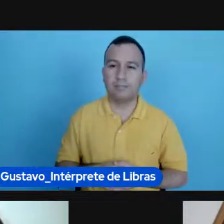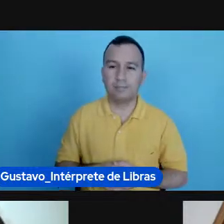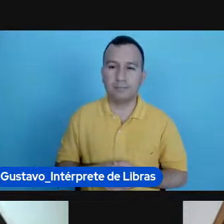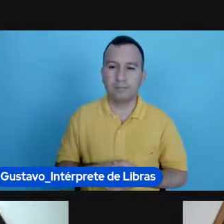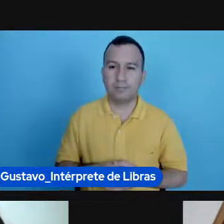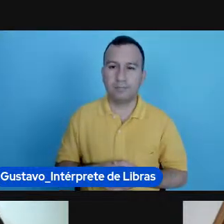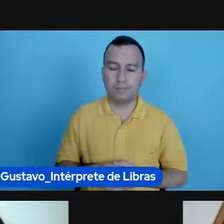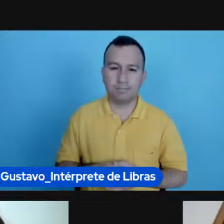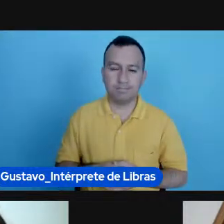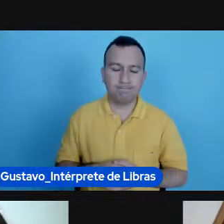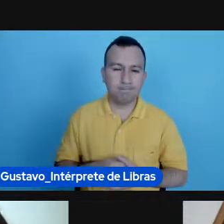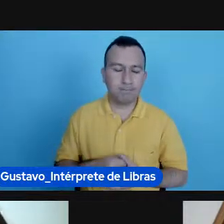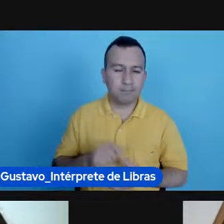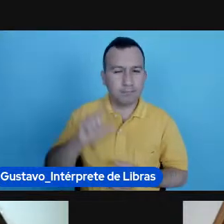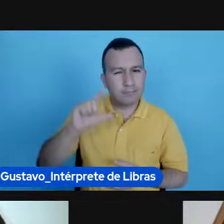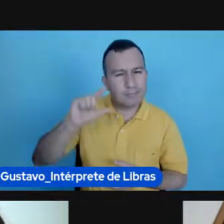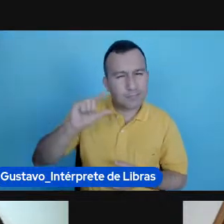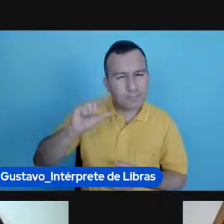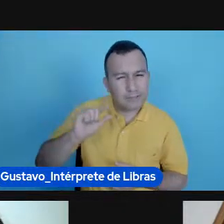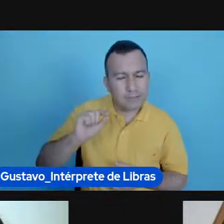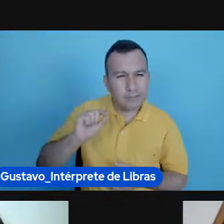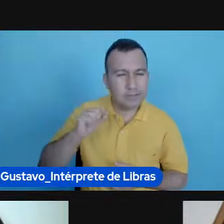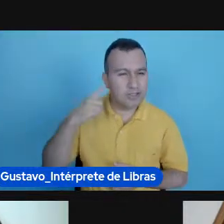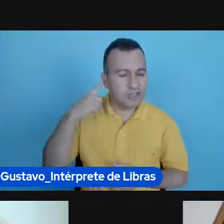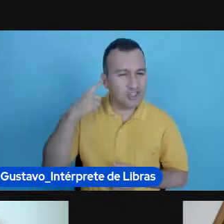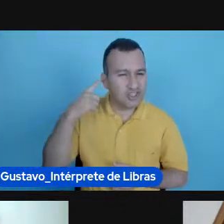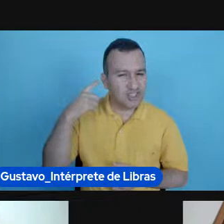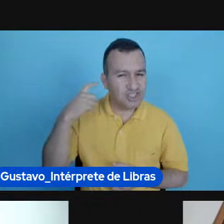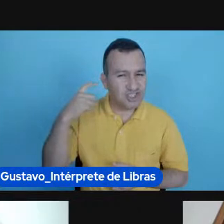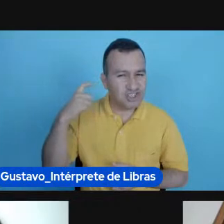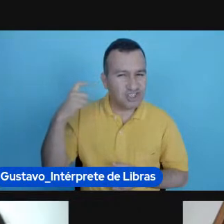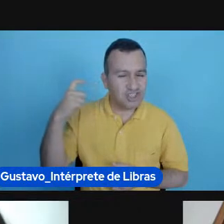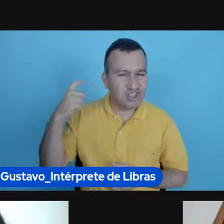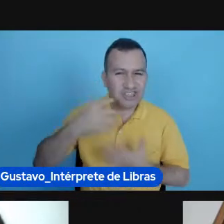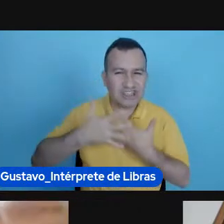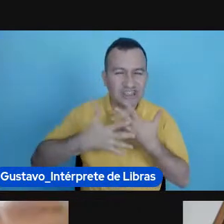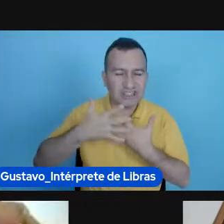Tá baixinho, tá um pouquinho chiado, mas a gente tá conseguindo ouvir.